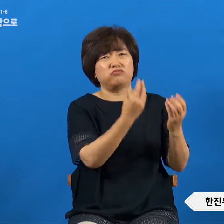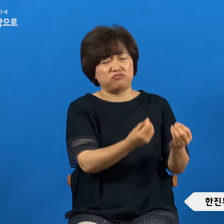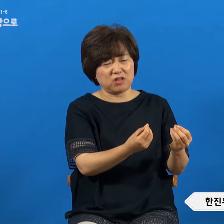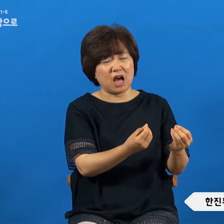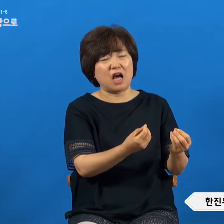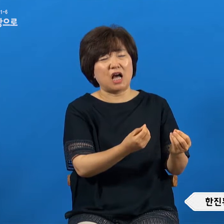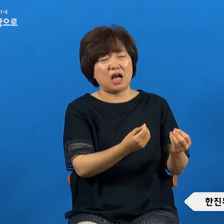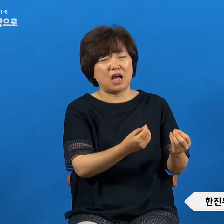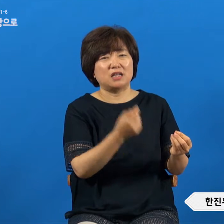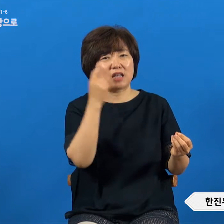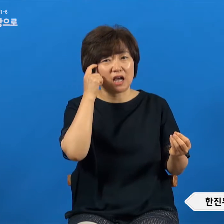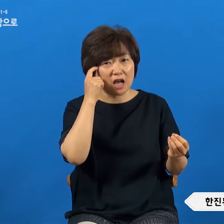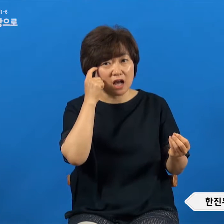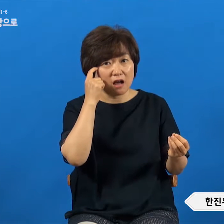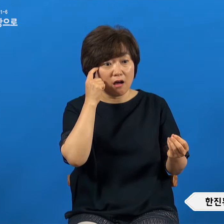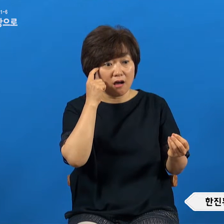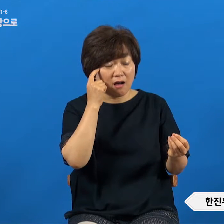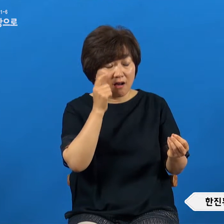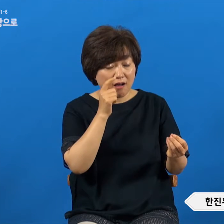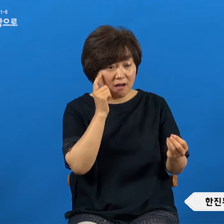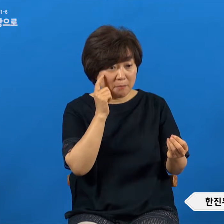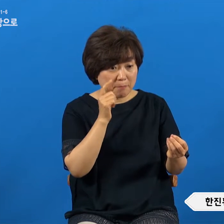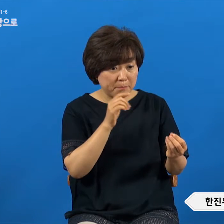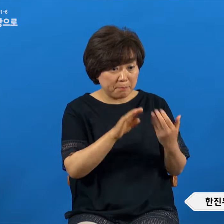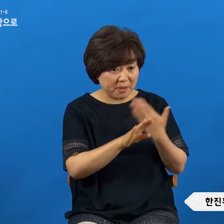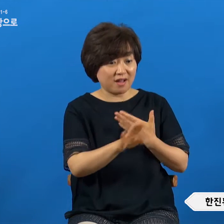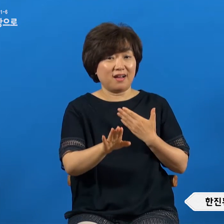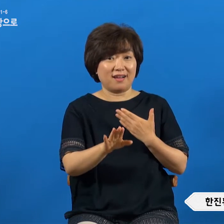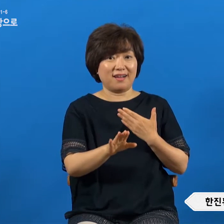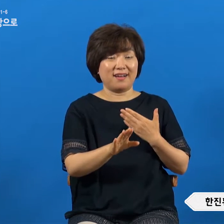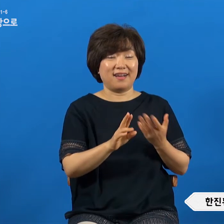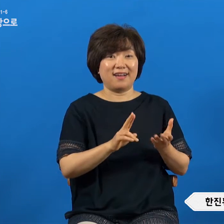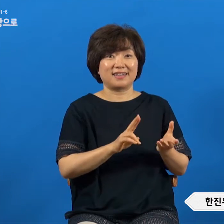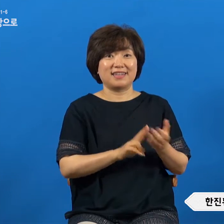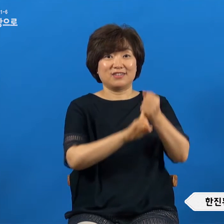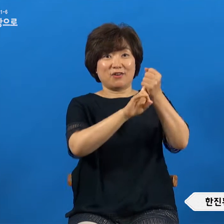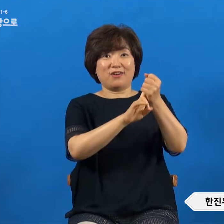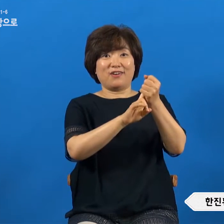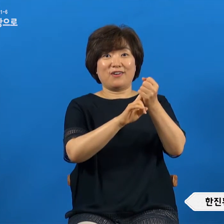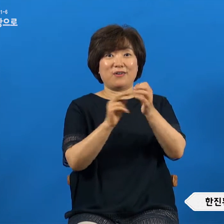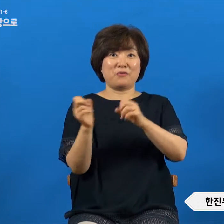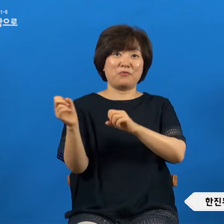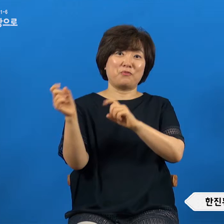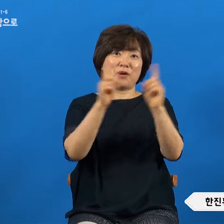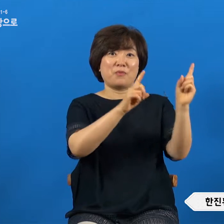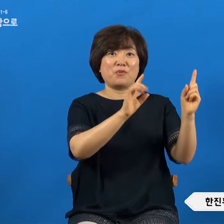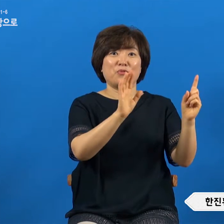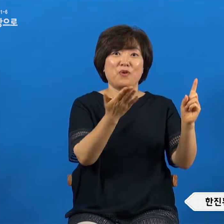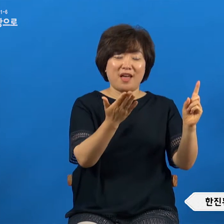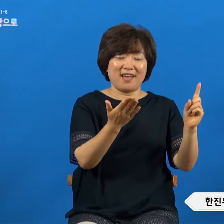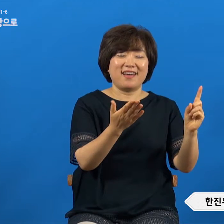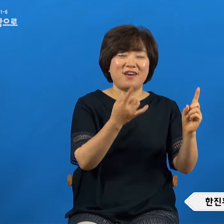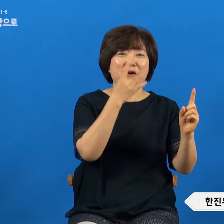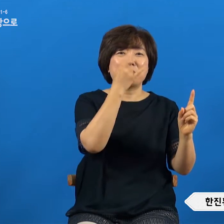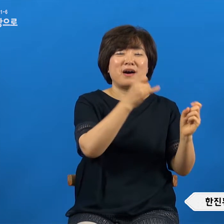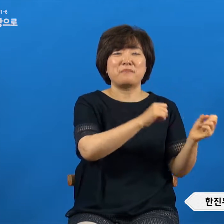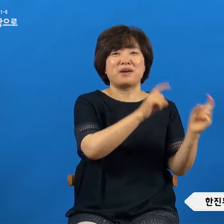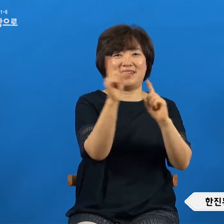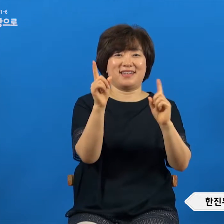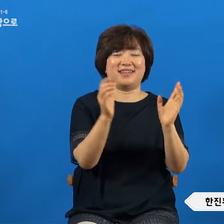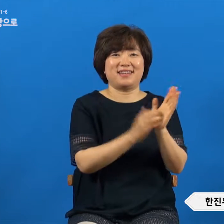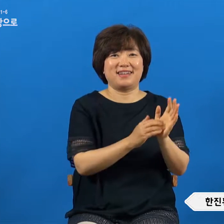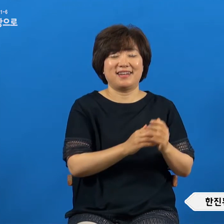했습니다. 그런데 그 어머니가 기적적으로 회복이 되고 소생이 되어서